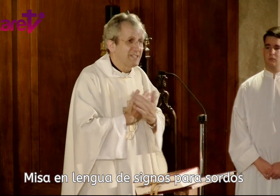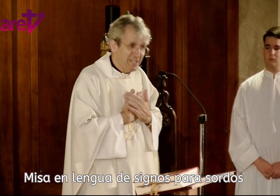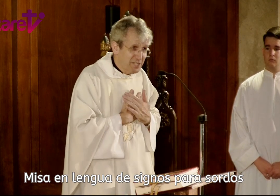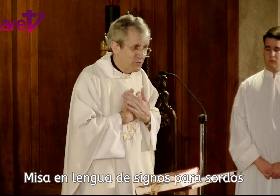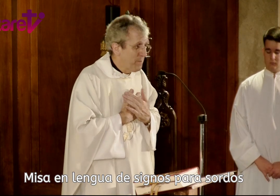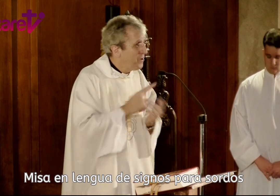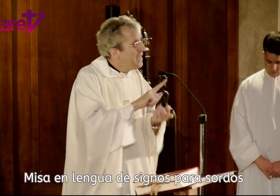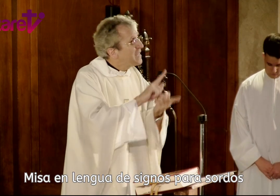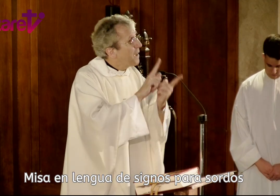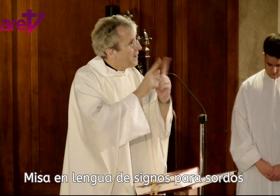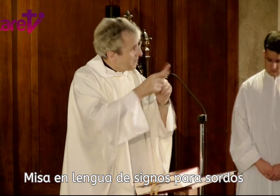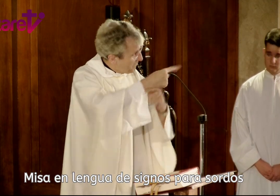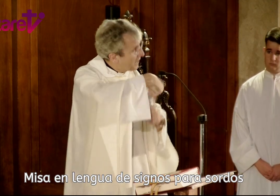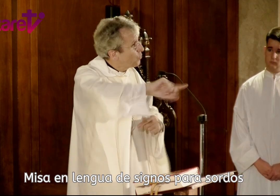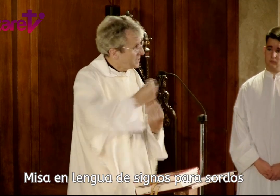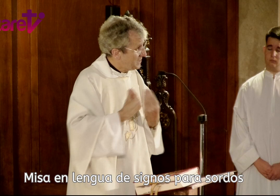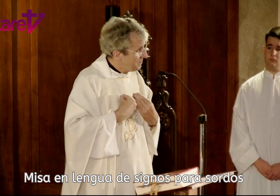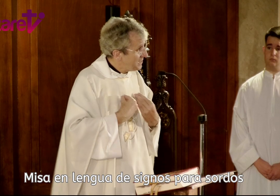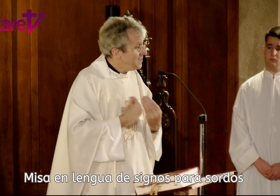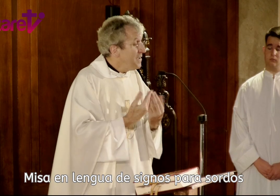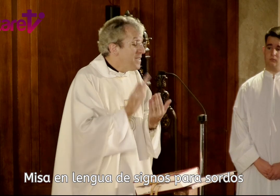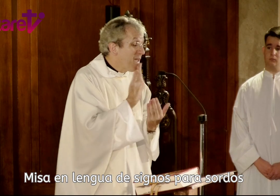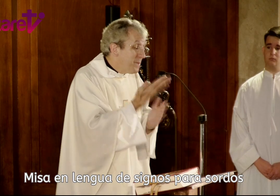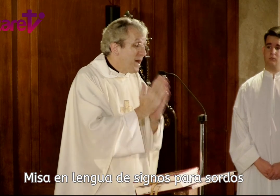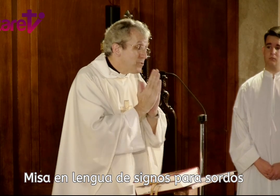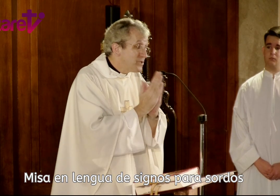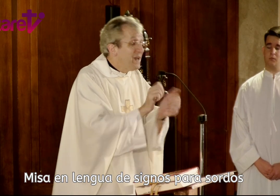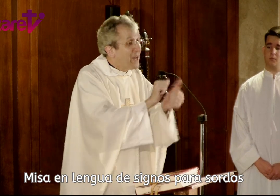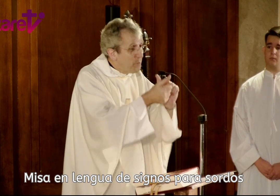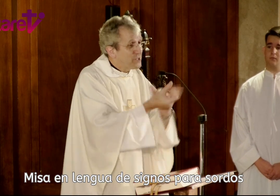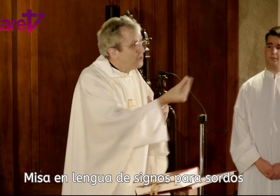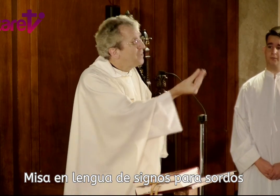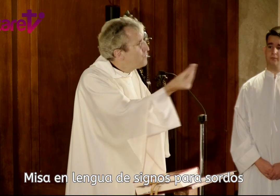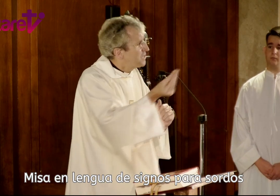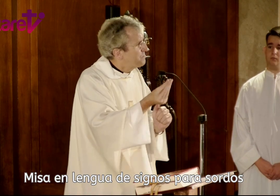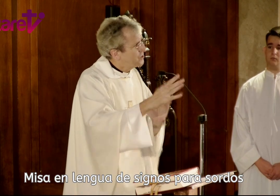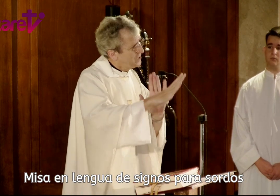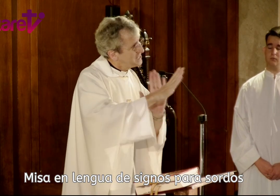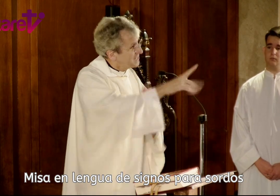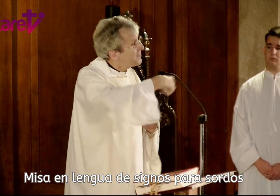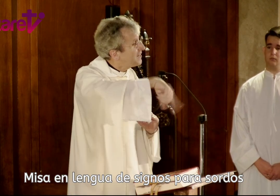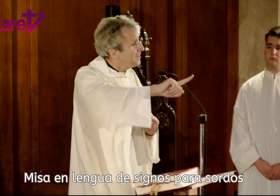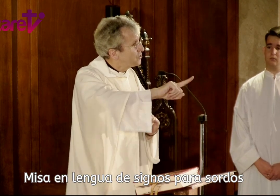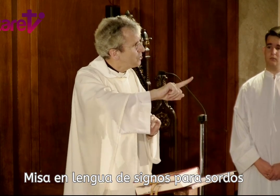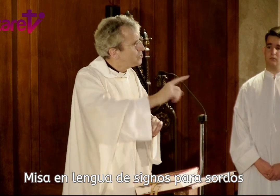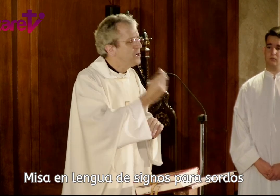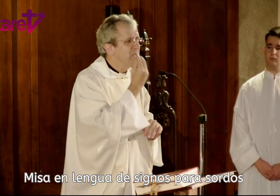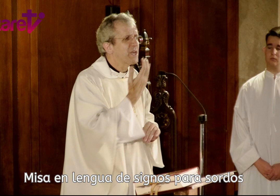hechas con amor que van a cambiar nuestras vidas, y que pidamos la conversión de muchas personas que están cerca de nosotros y que con